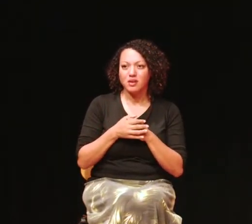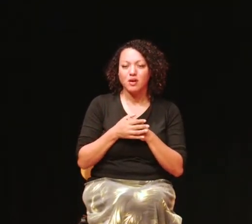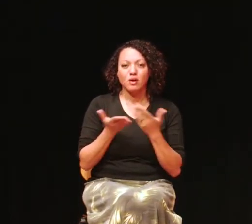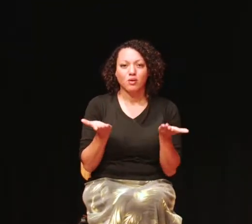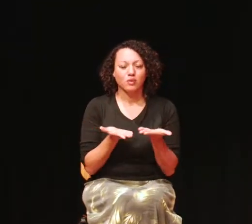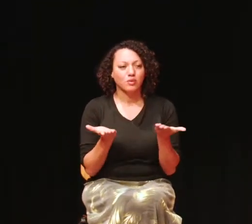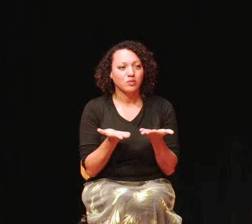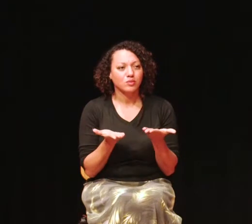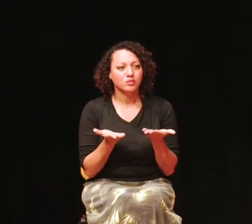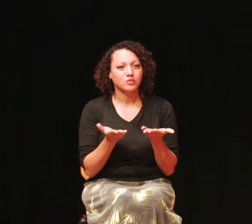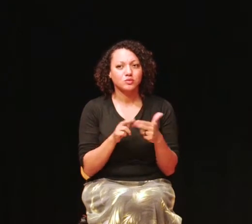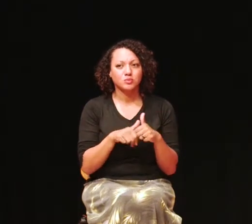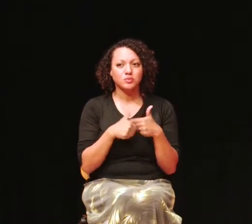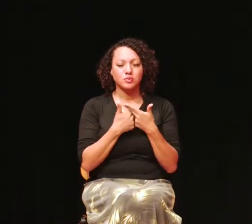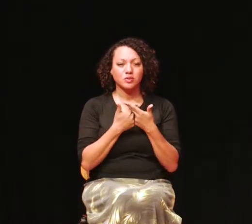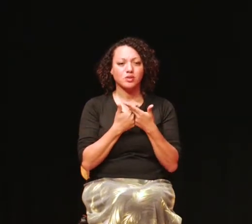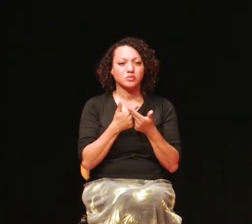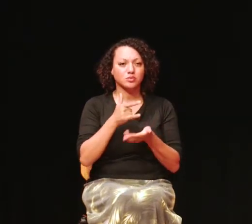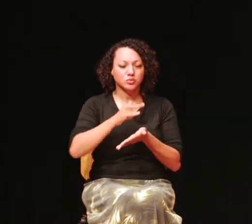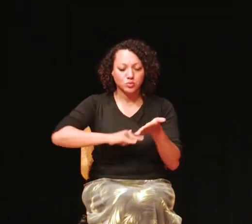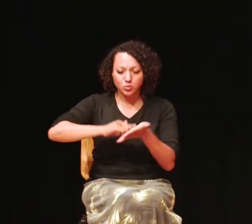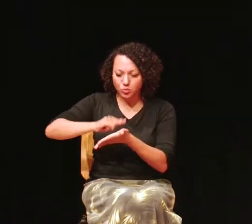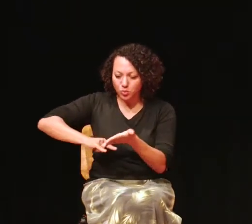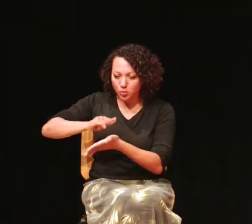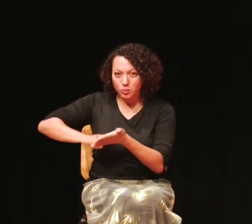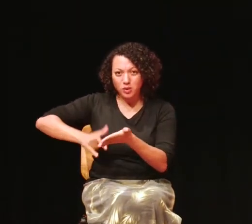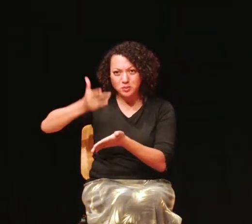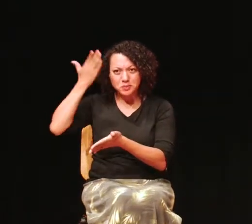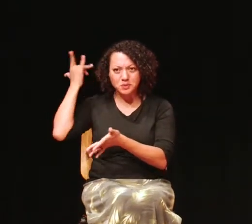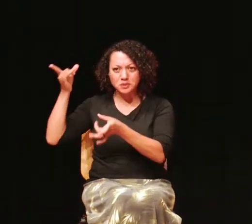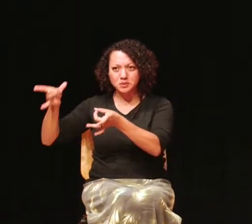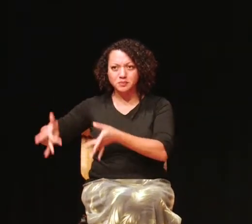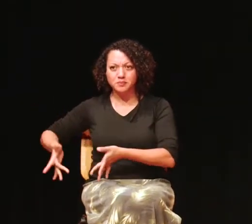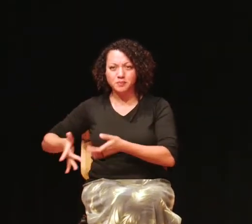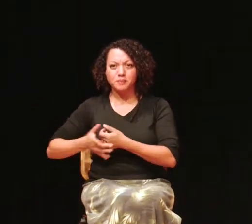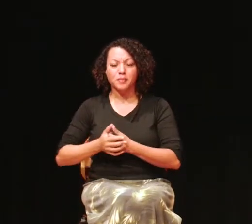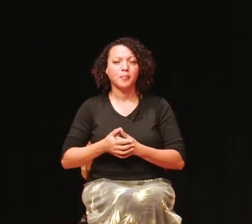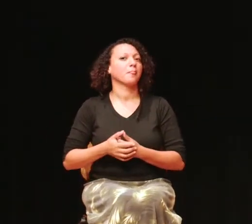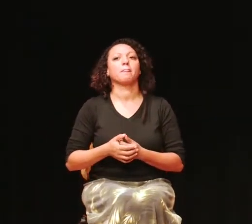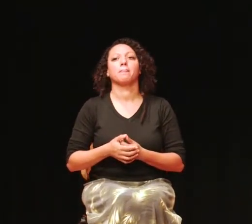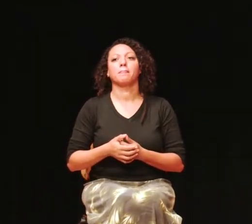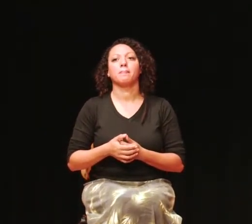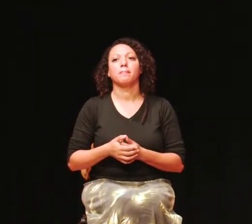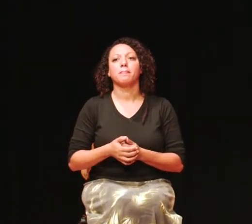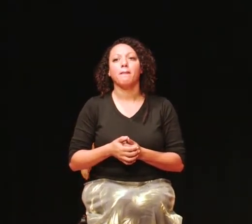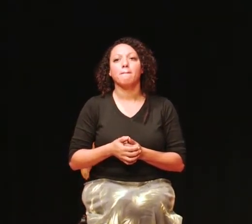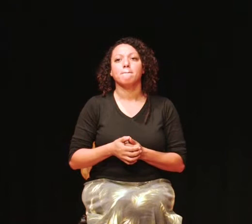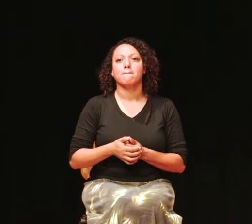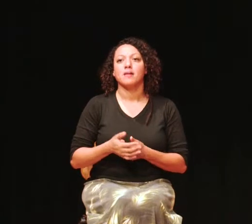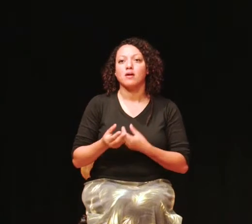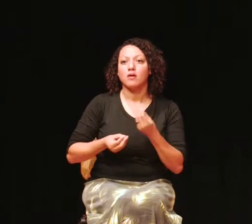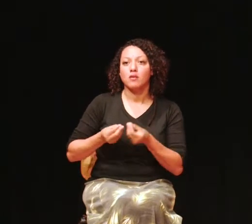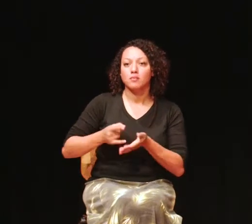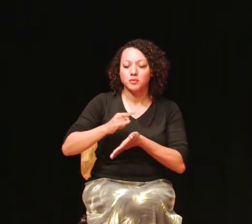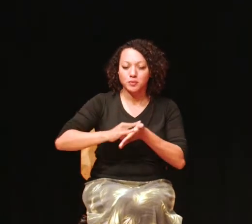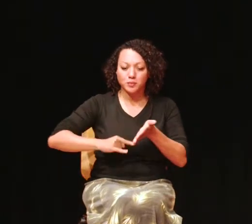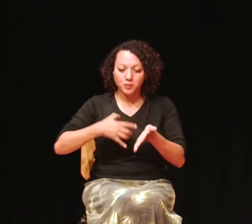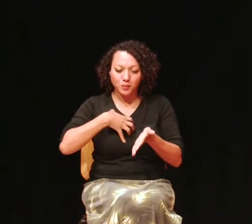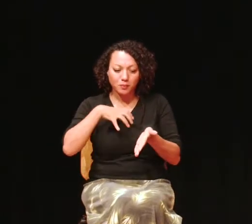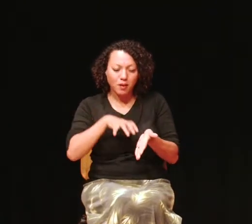hoje através dos documentos que nos deixaram. Para que elas sejam esse tipo de documentos,